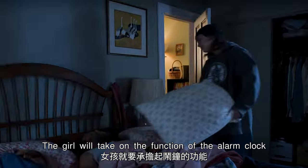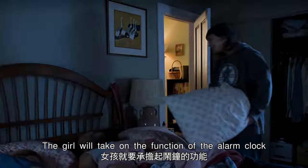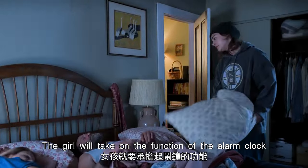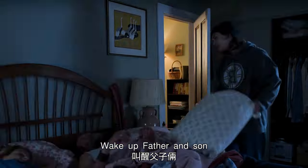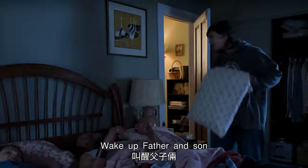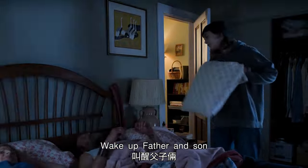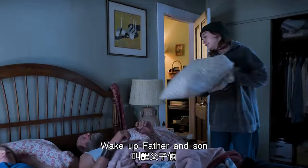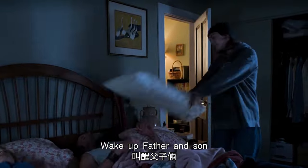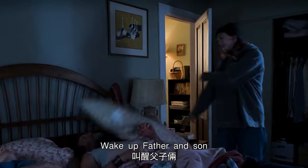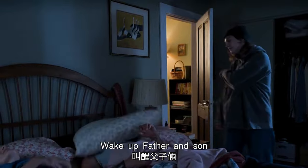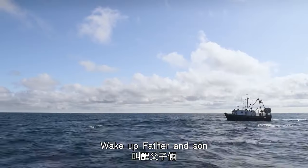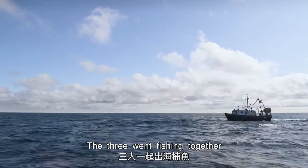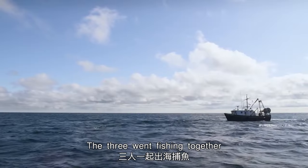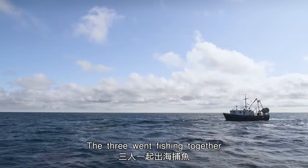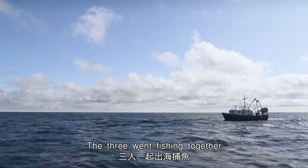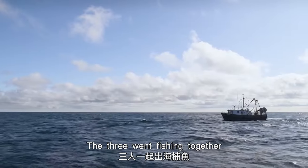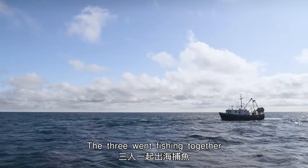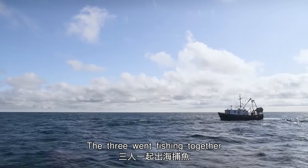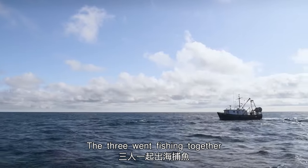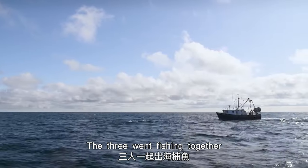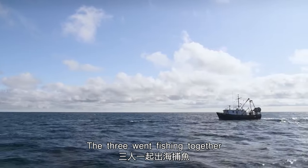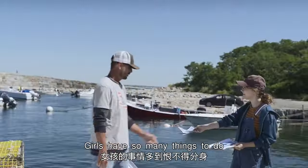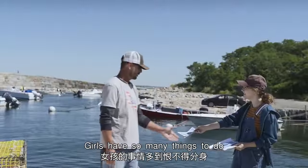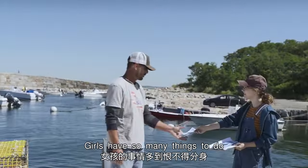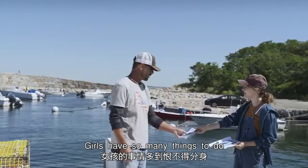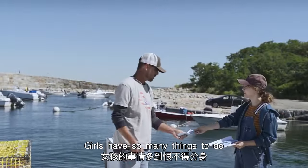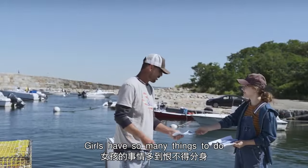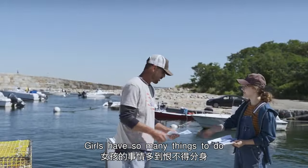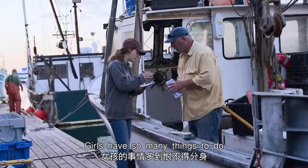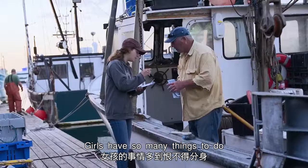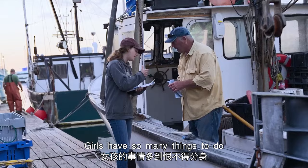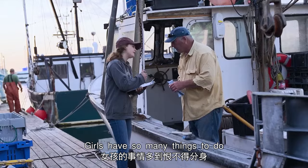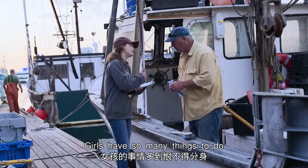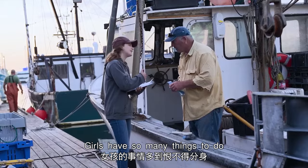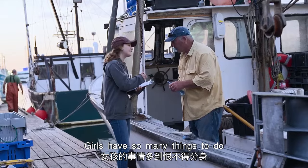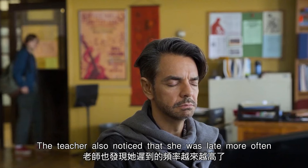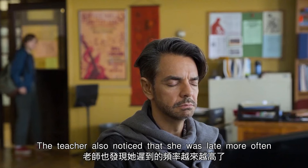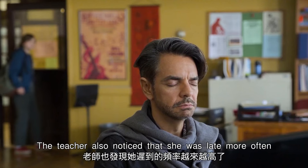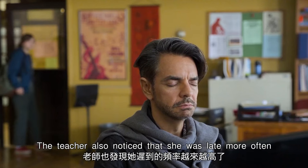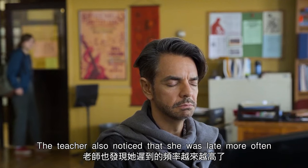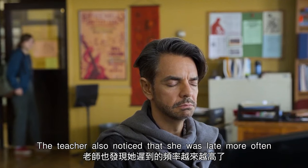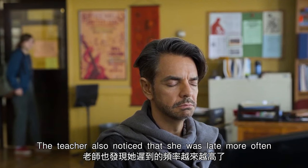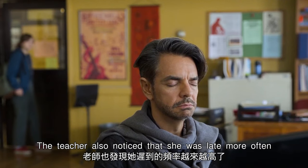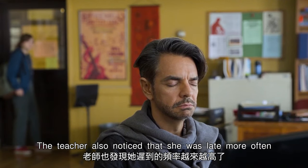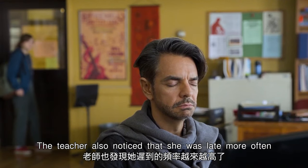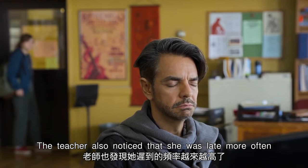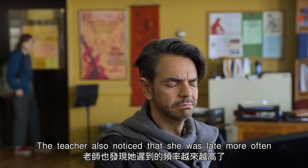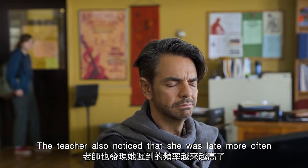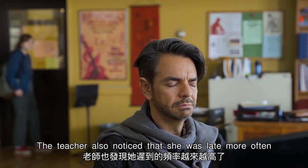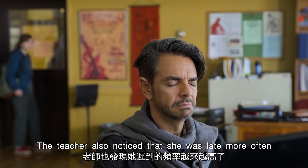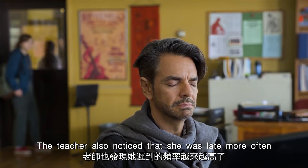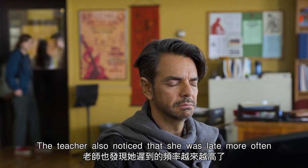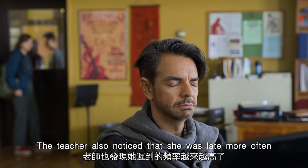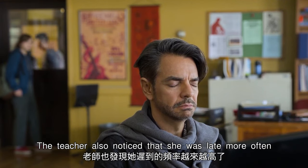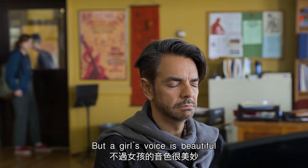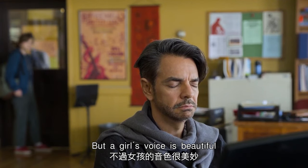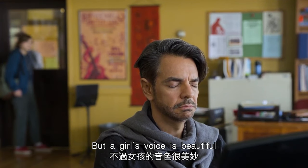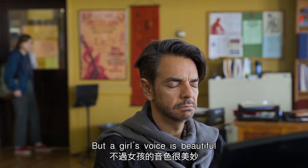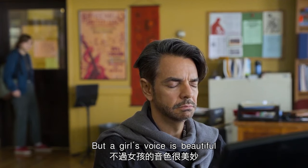功能叫醒父子俩三人一起出海捕鱼女孩的事情多到恨不得分身老师也发现他迟到的频率越来越高了不过女孩的